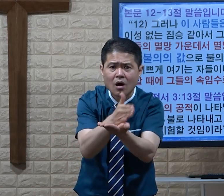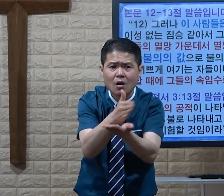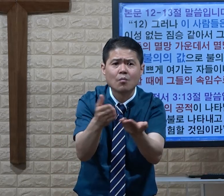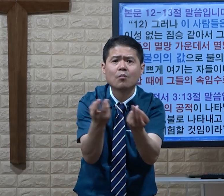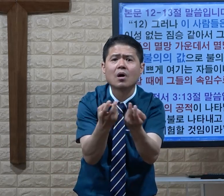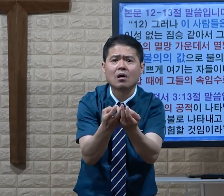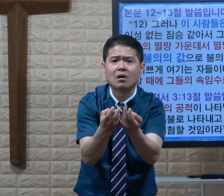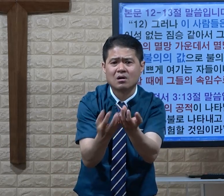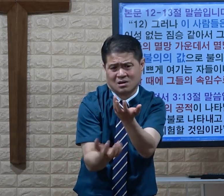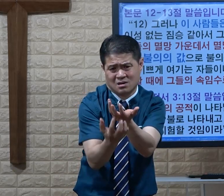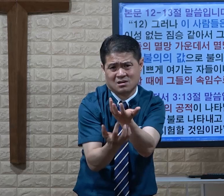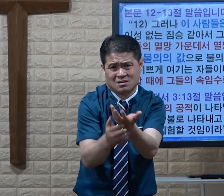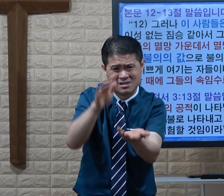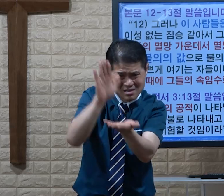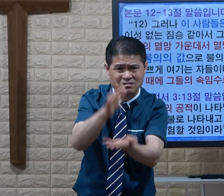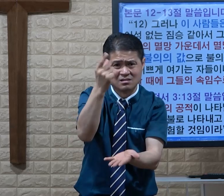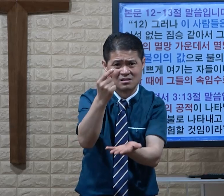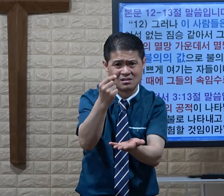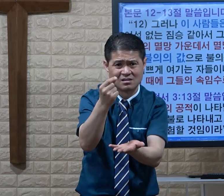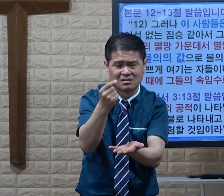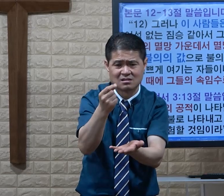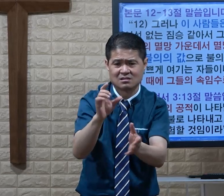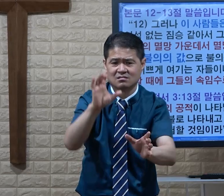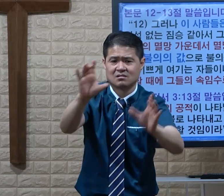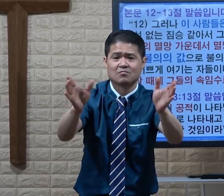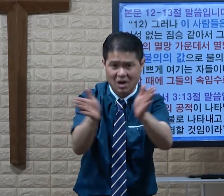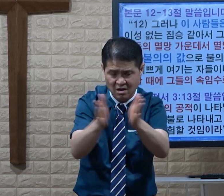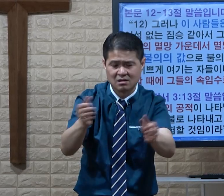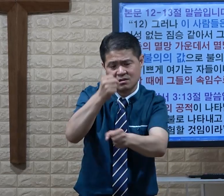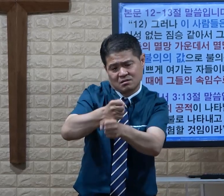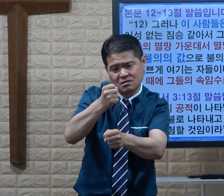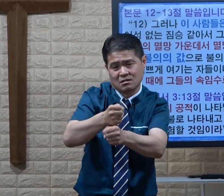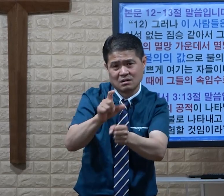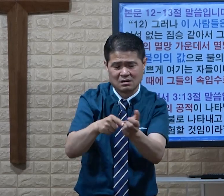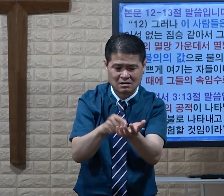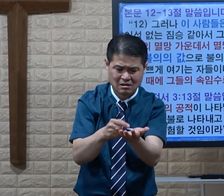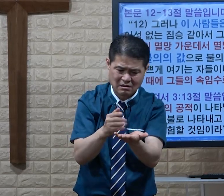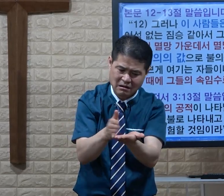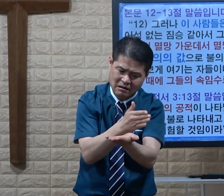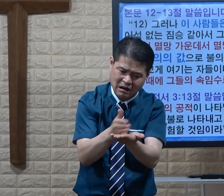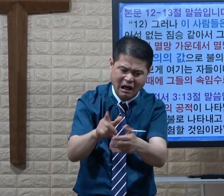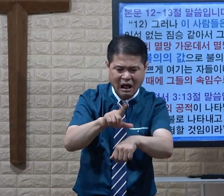금은이나 이렇게 싹 섞여 있는데 이것은 끓으면 바로 분별할 수 있듯이